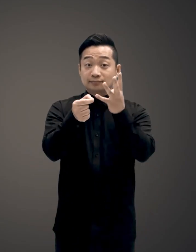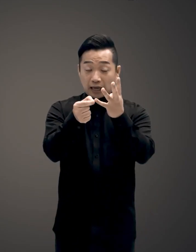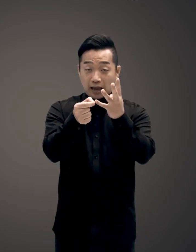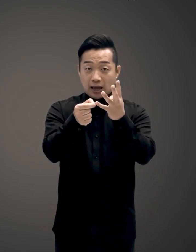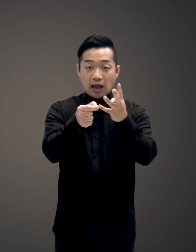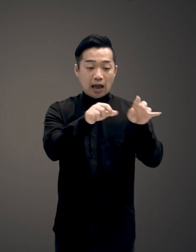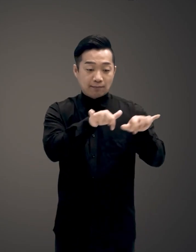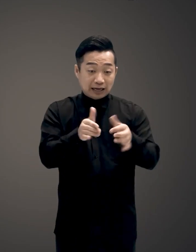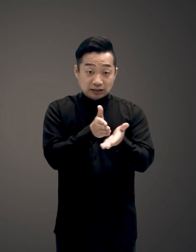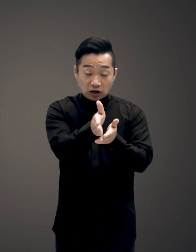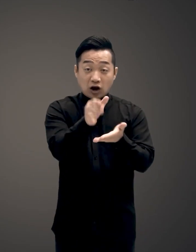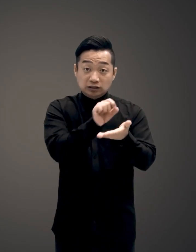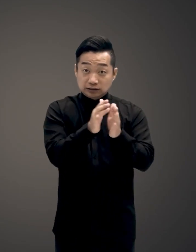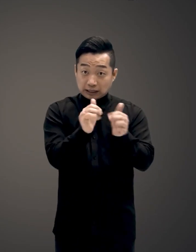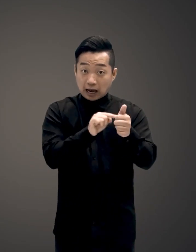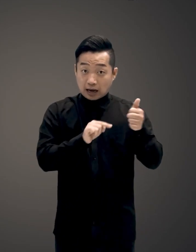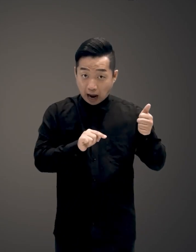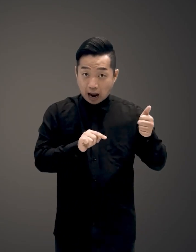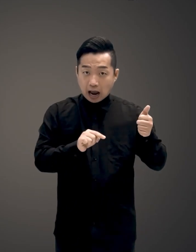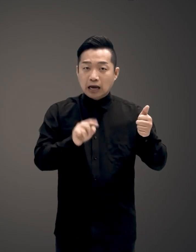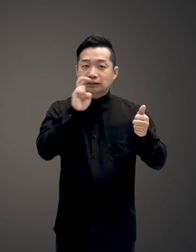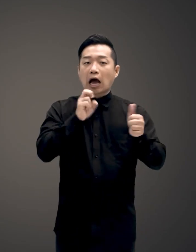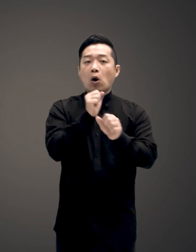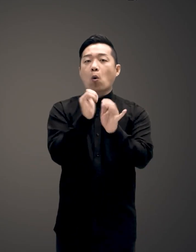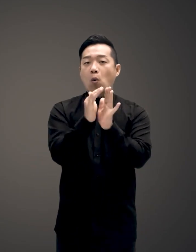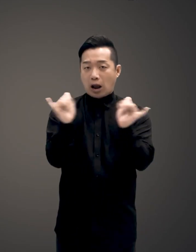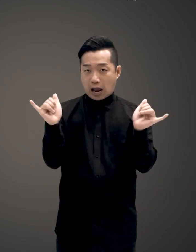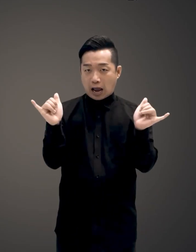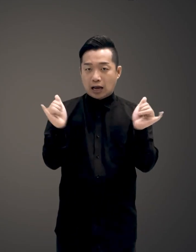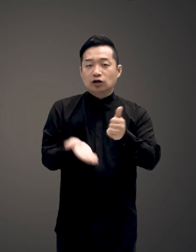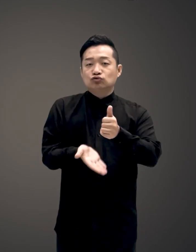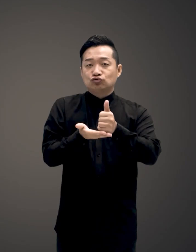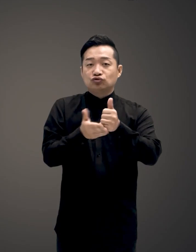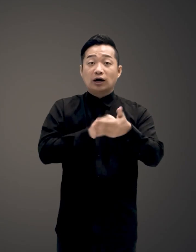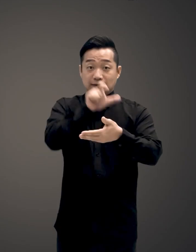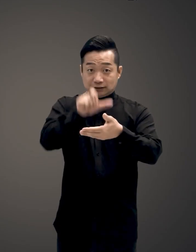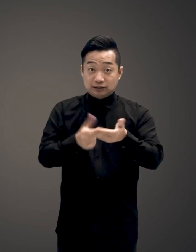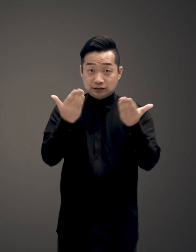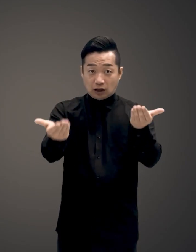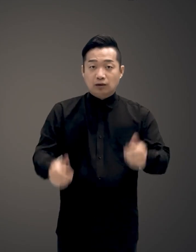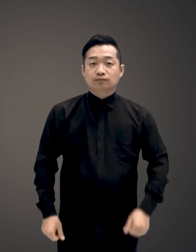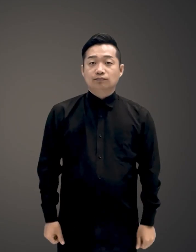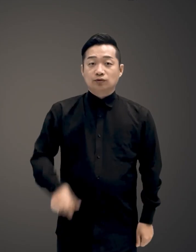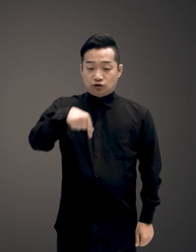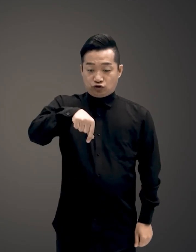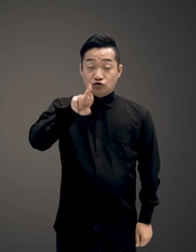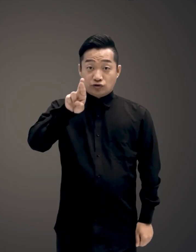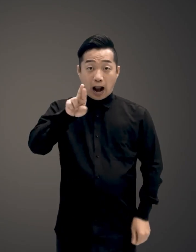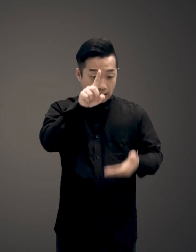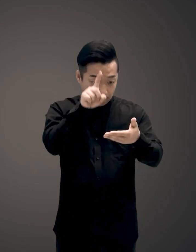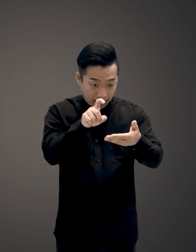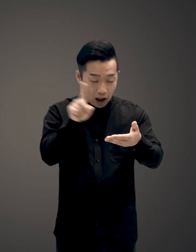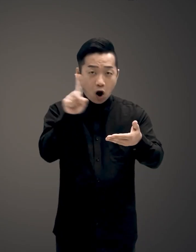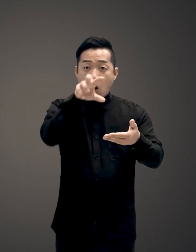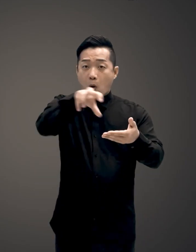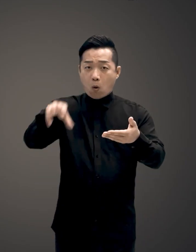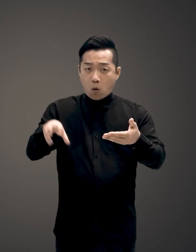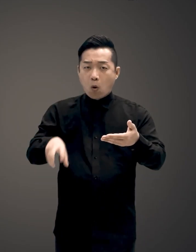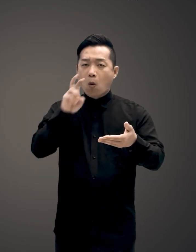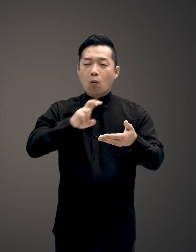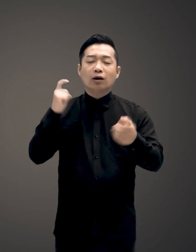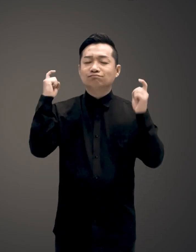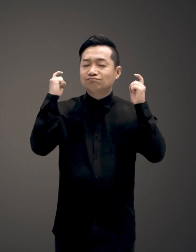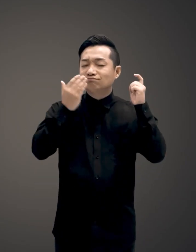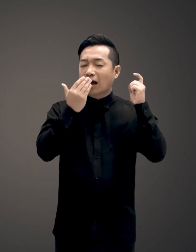크랄 가이드 넷. 피아니스트인 저자가 엄선한 작곡가별 플레이리스트. QR코드만 찍으면 어디서나